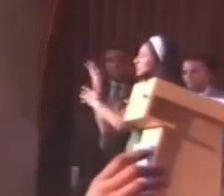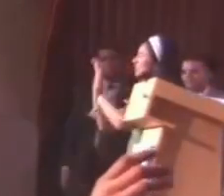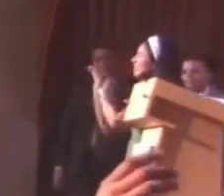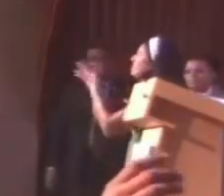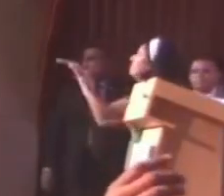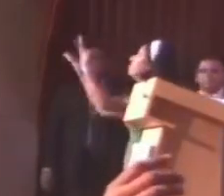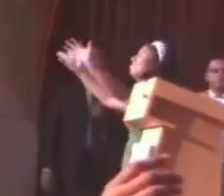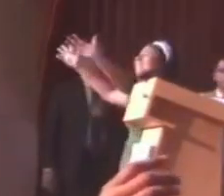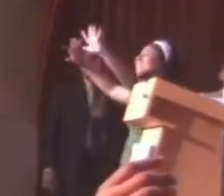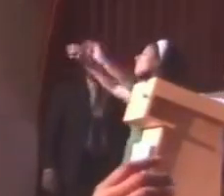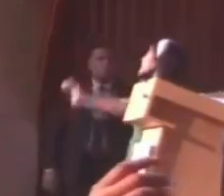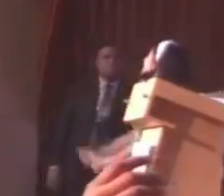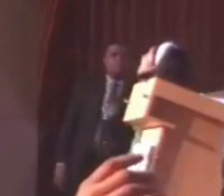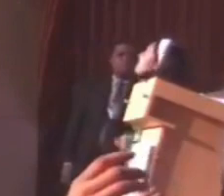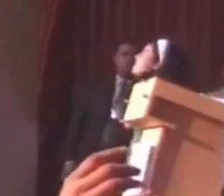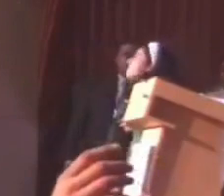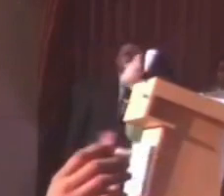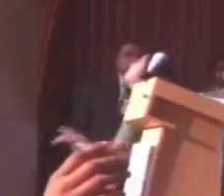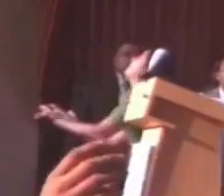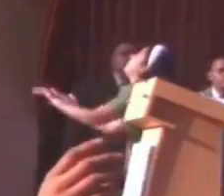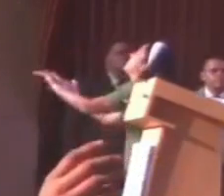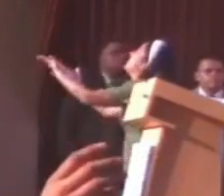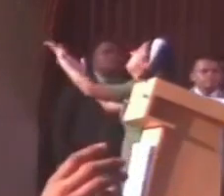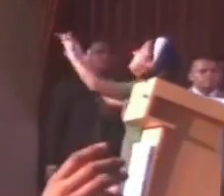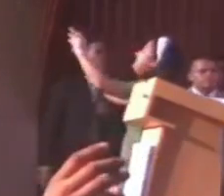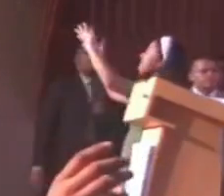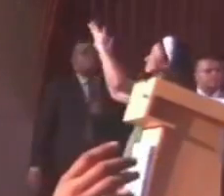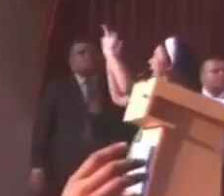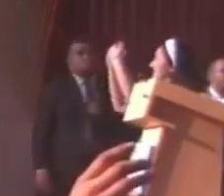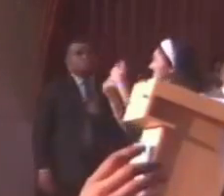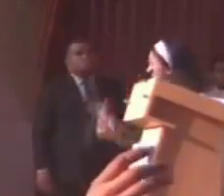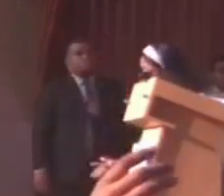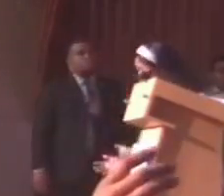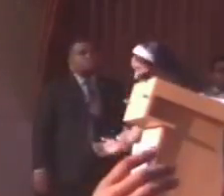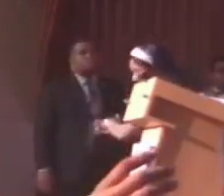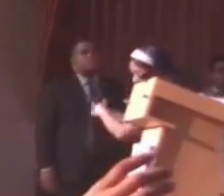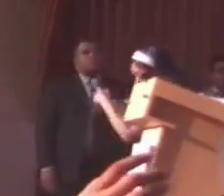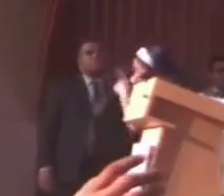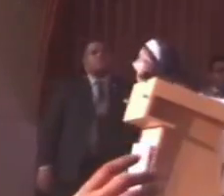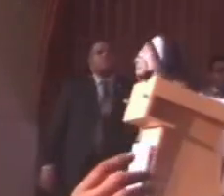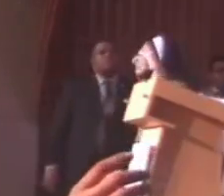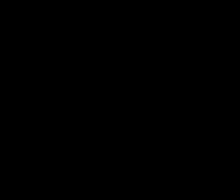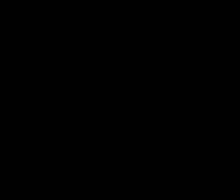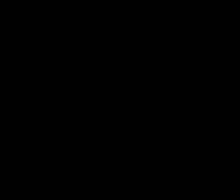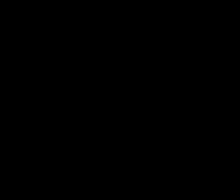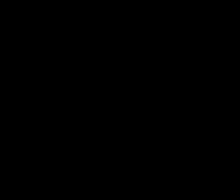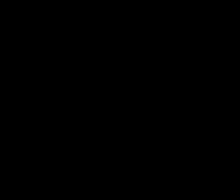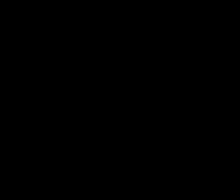Te suelto mi sueño.